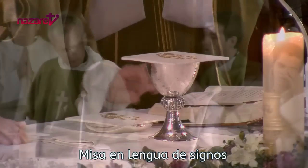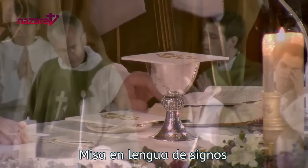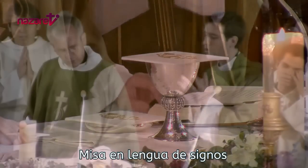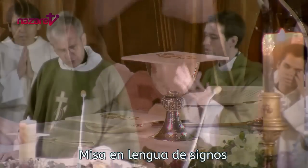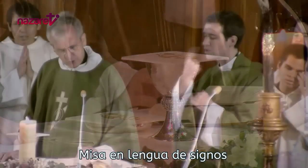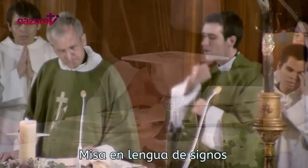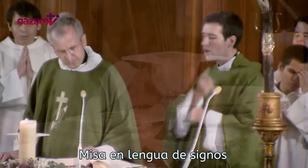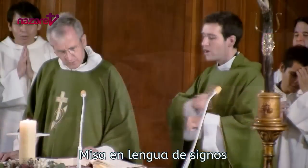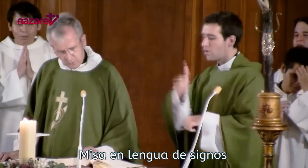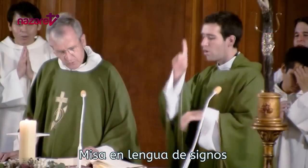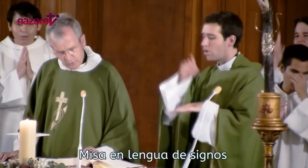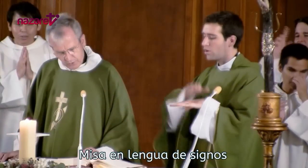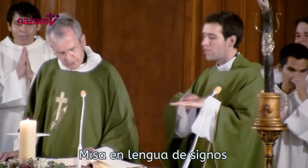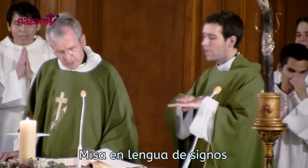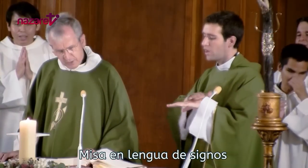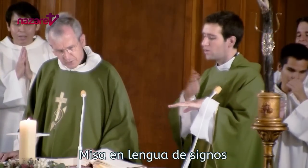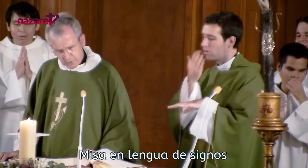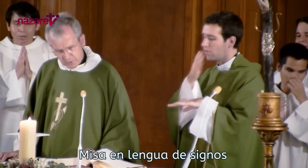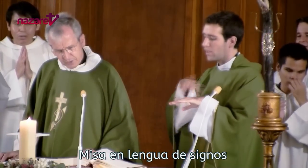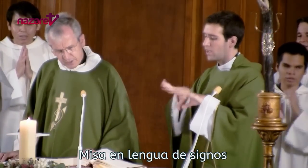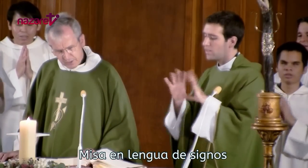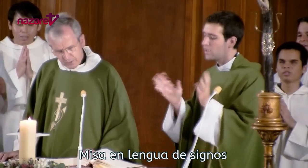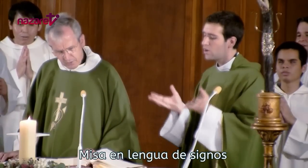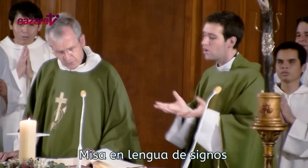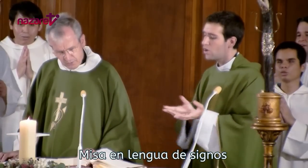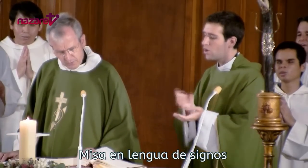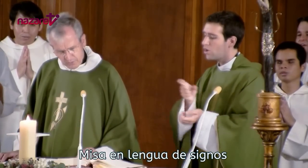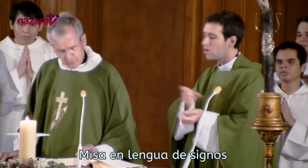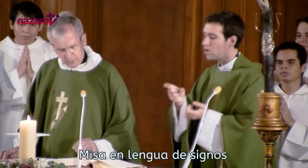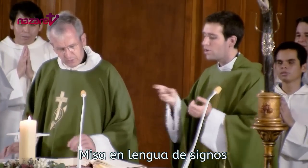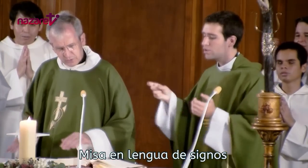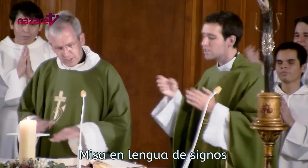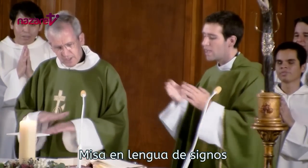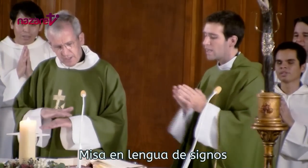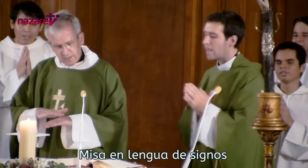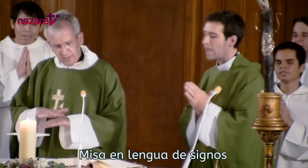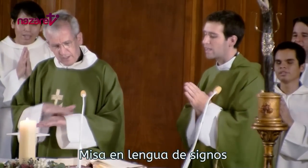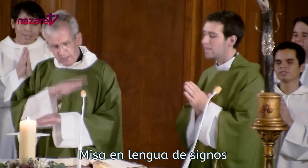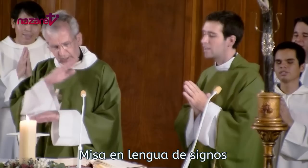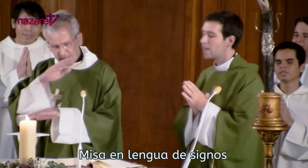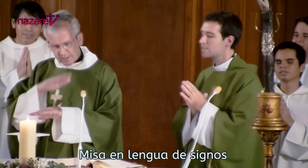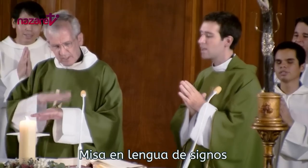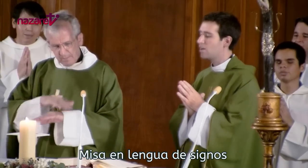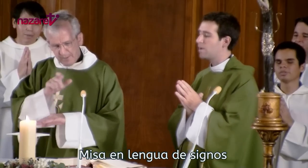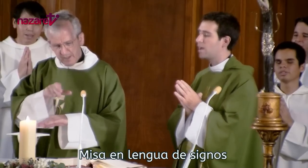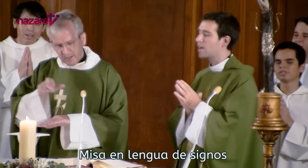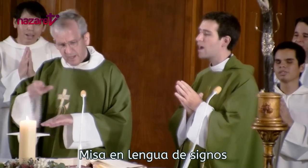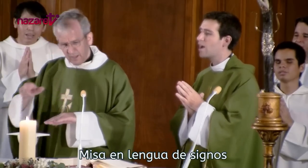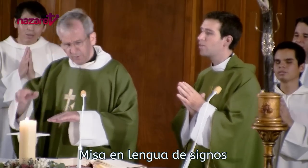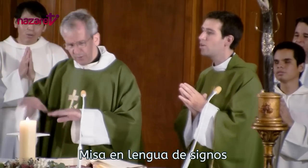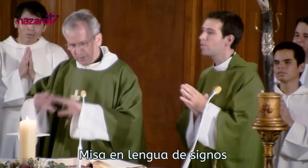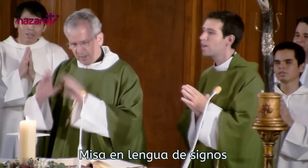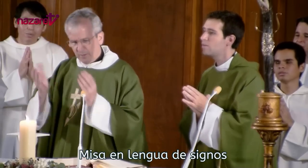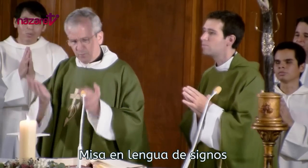nosotros. Cordero de Dios, que quitas el pecado del